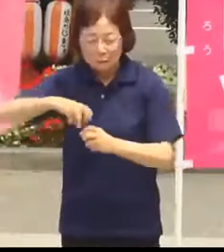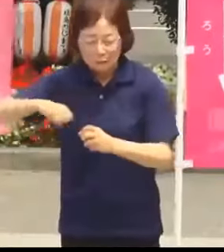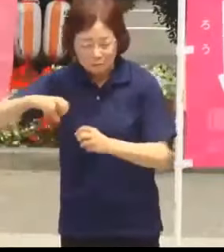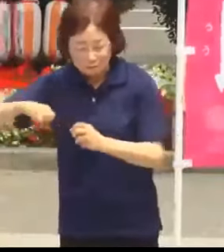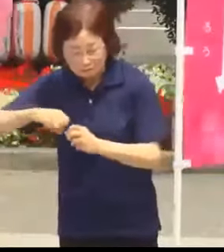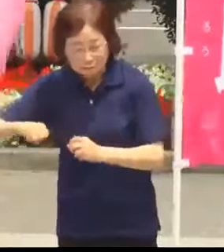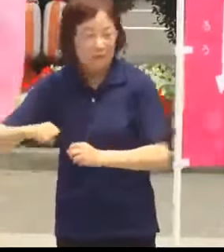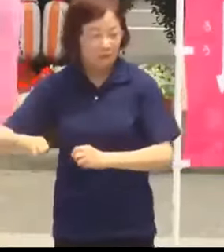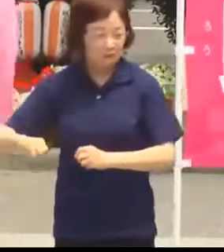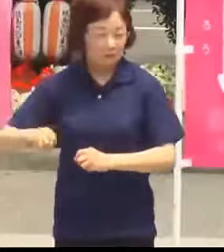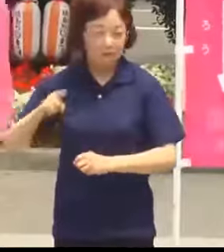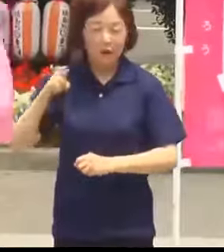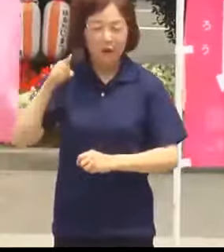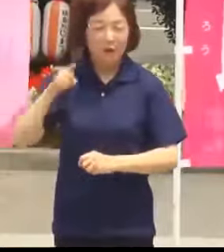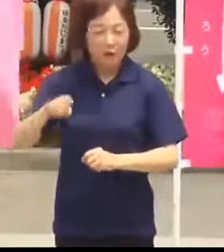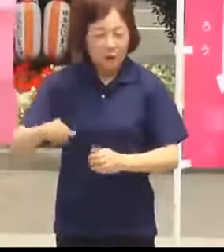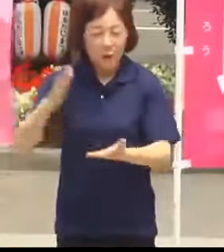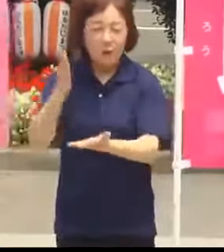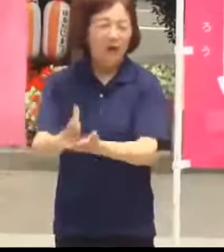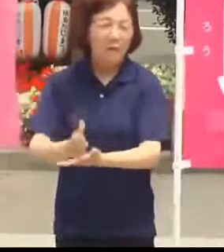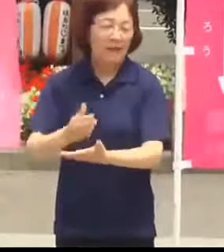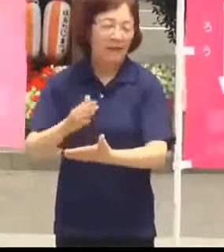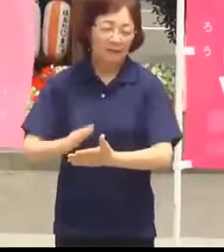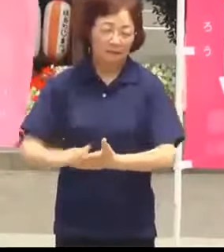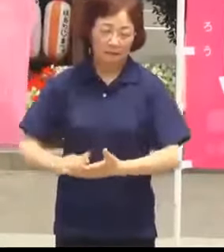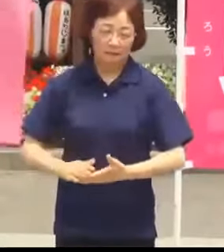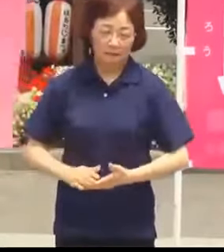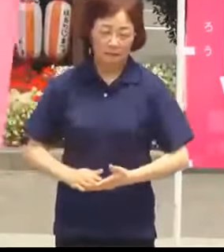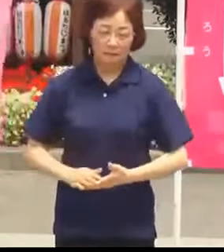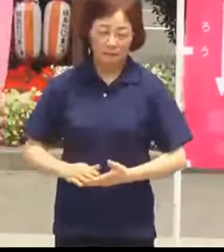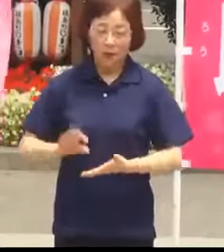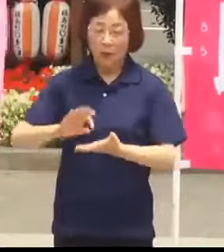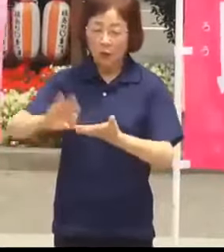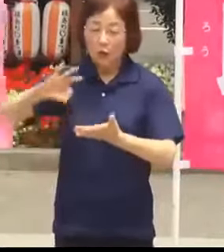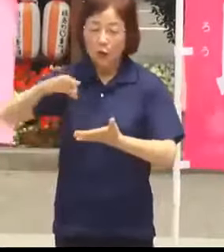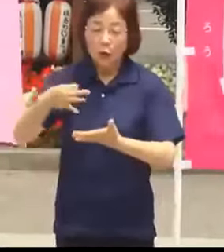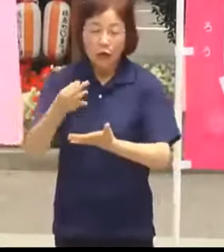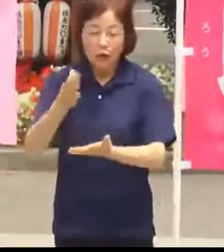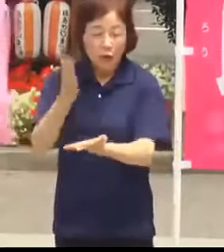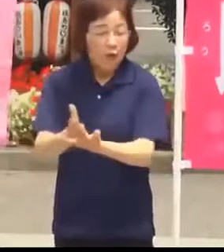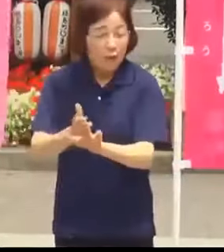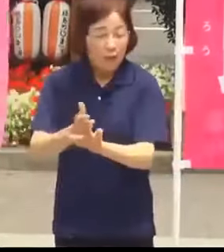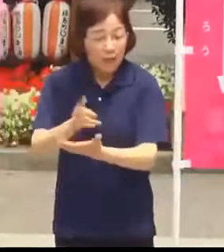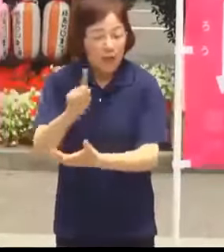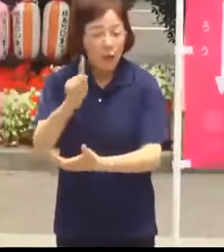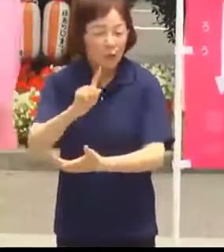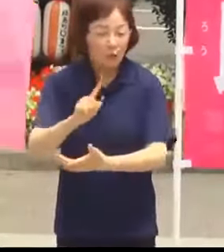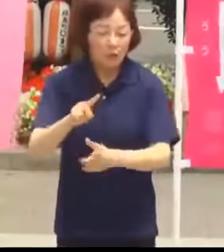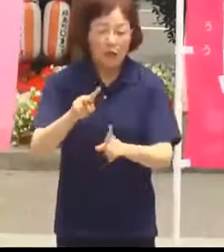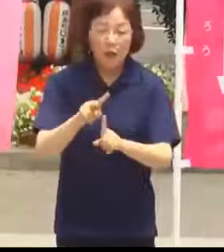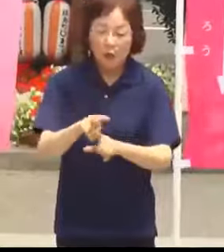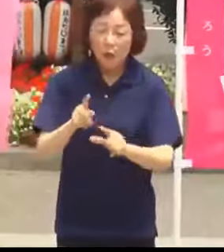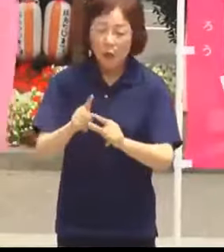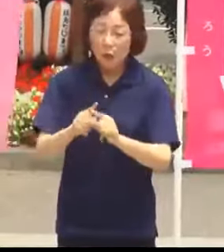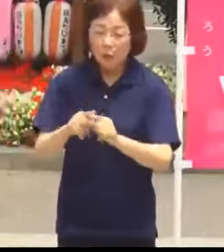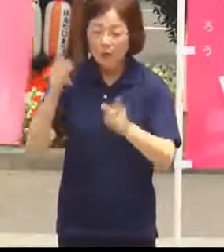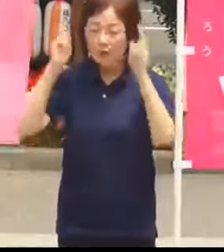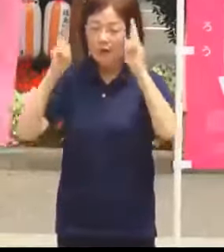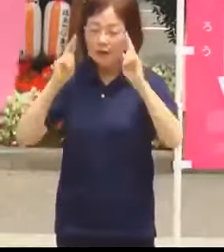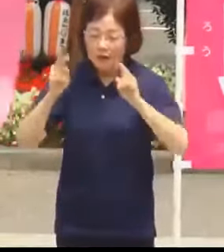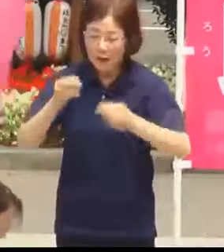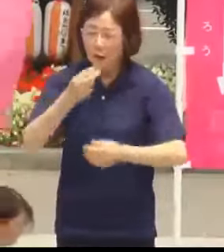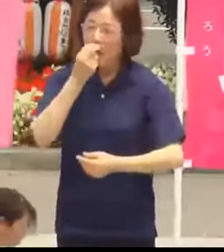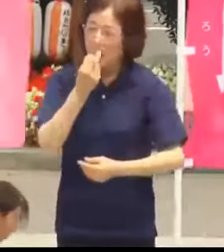これを何とかしなきゃいけない消費税やめたらどうなるか中小企業零細企業息を吹き返しますよ